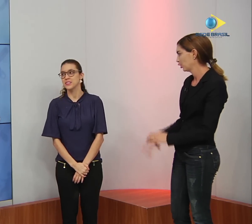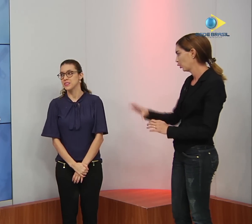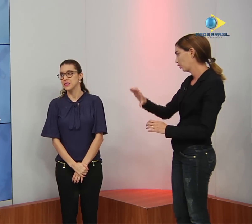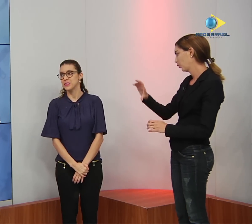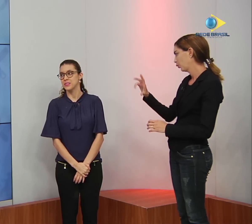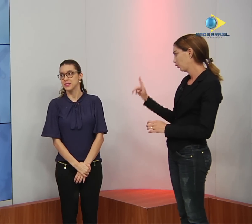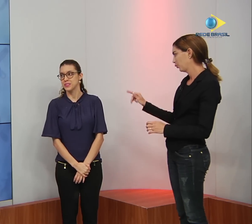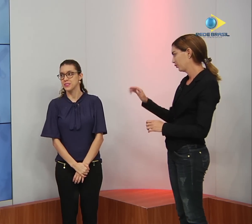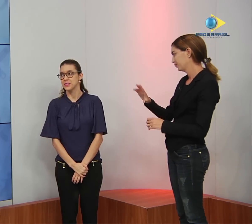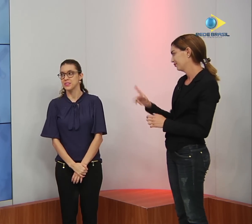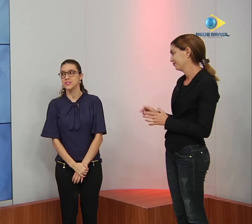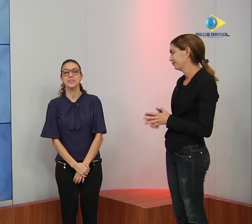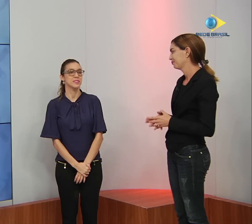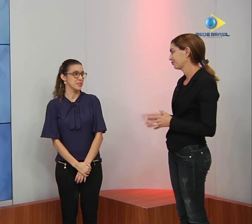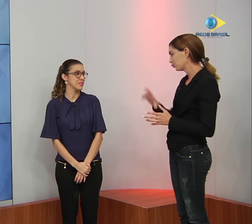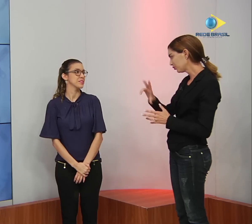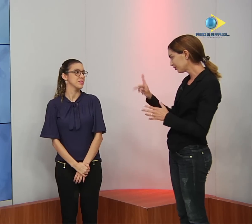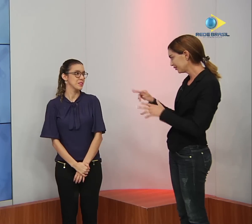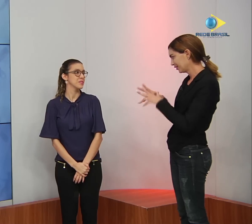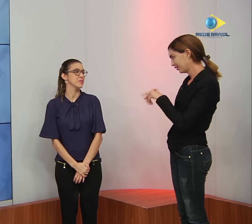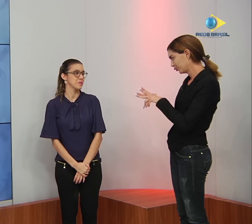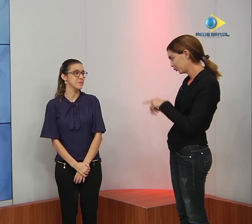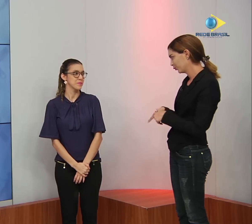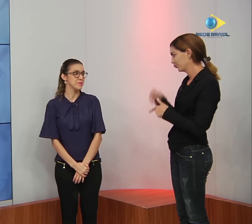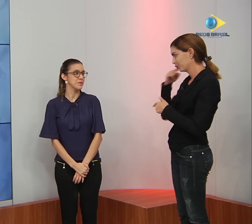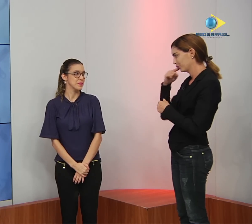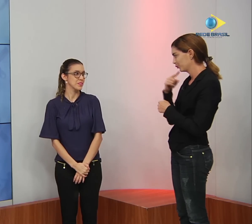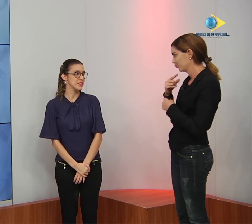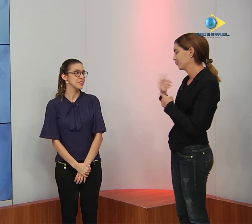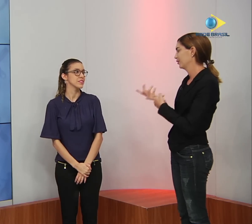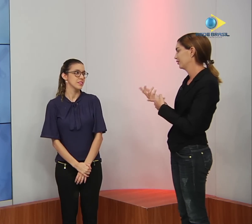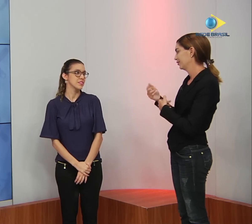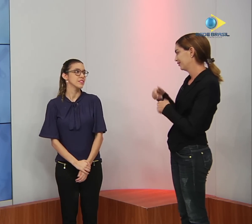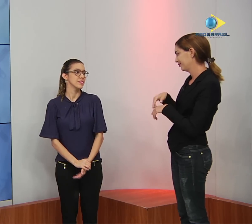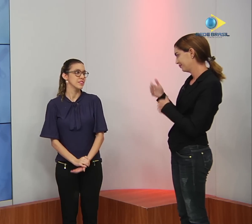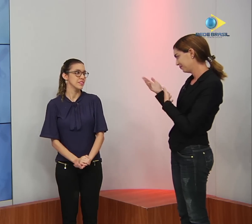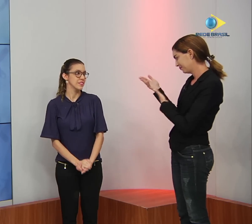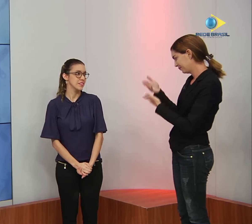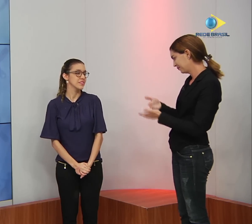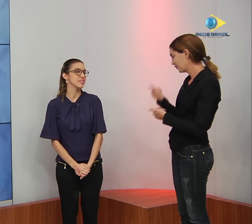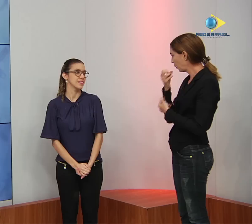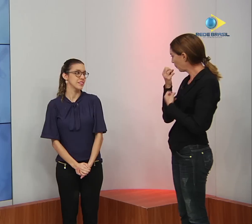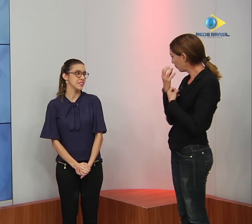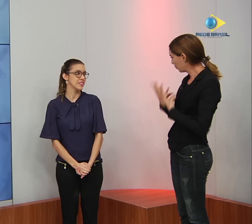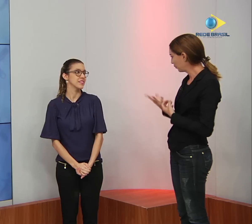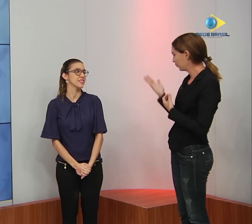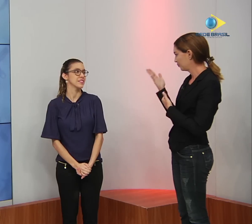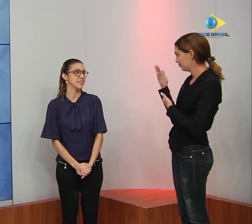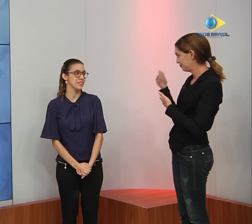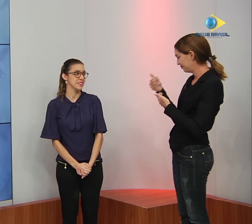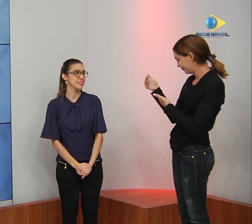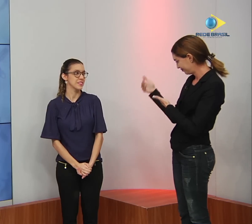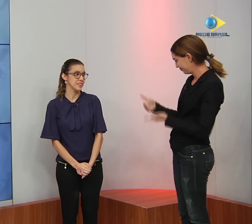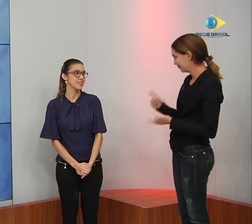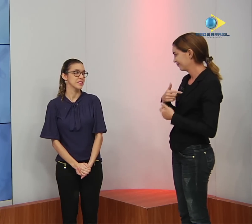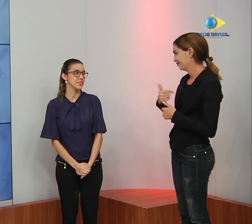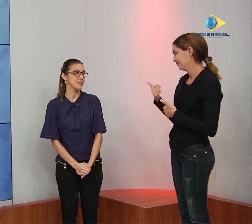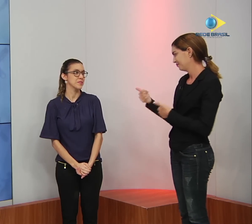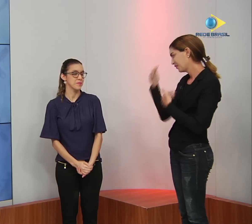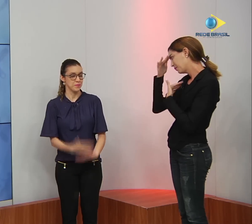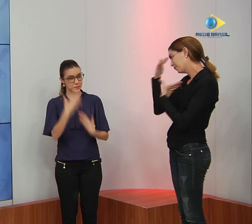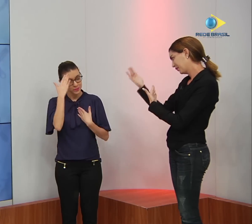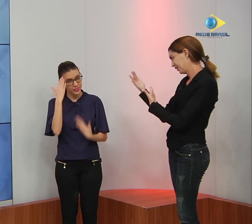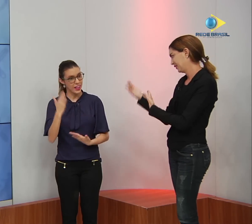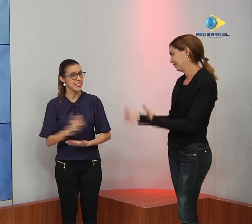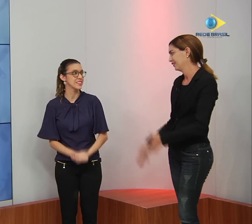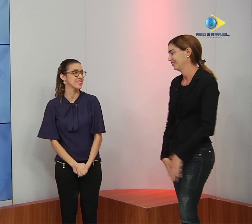coordenadora do CAIS, que é o Centro de Apoio ao Surdo, não é? Pela presença aqui. Foi muito bom contar com a sua participação aqui no programa. Muito